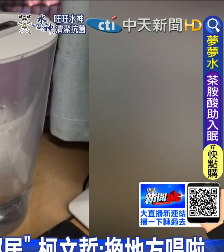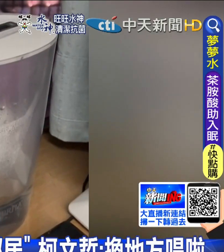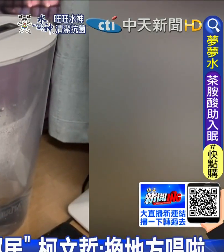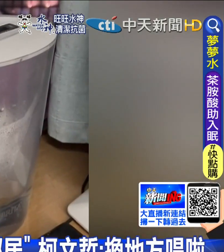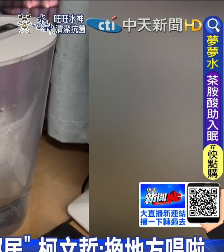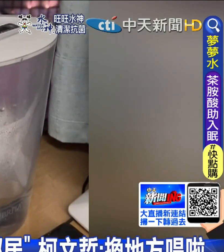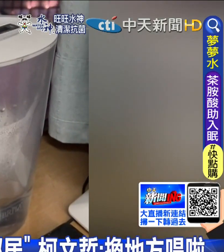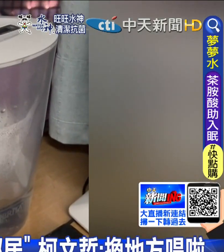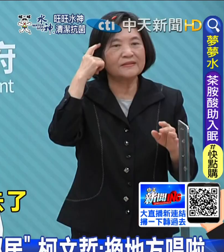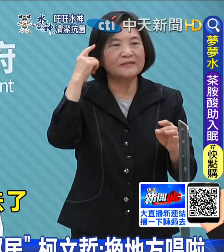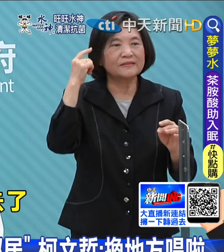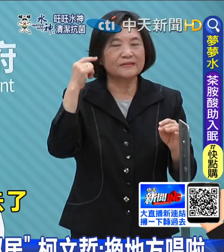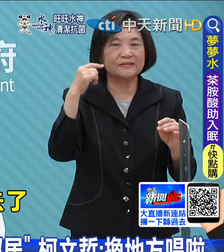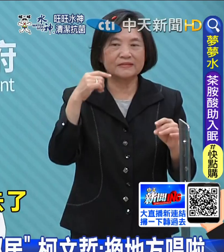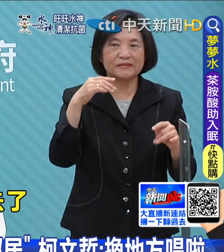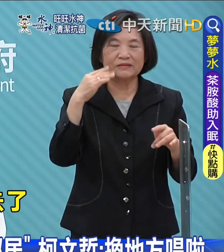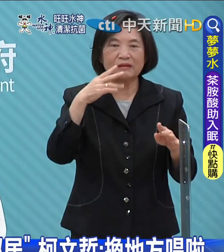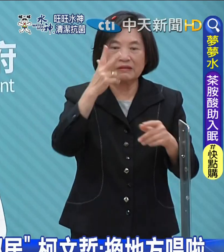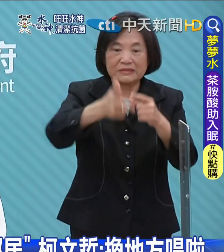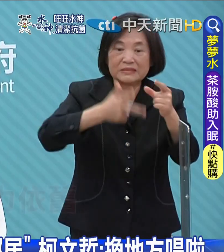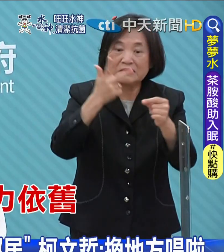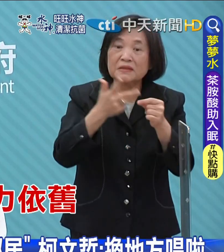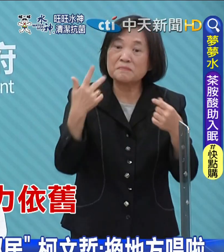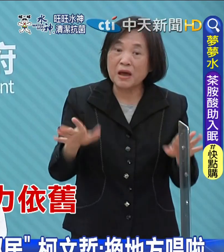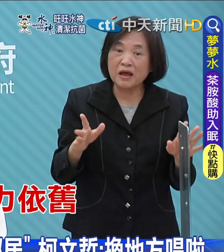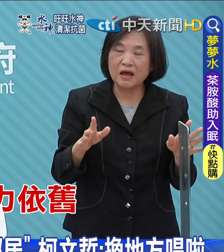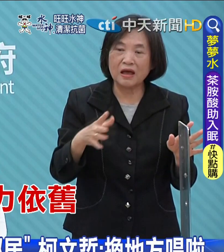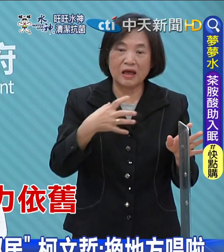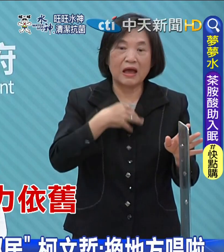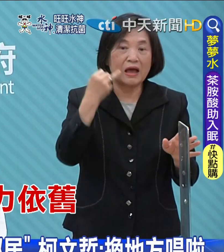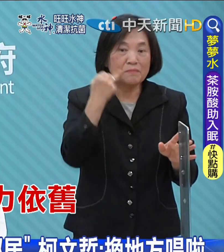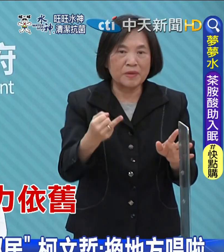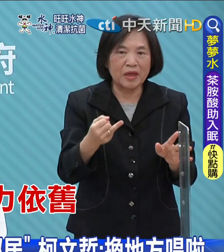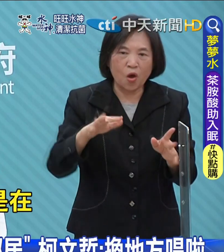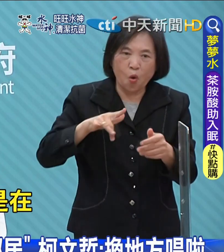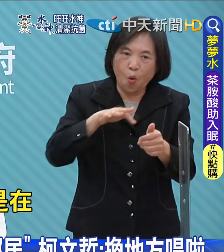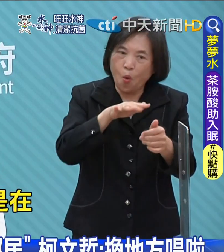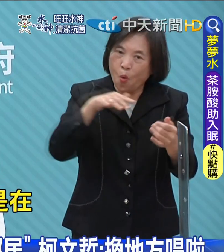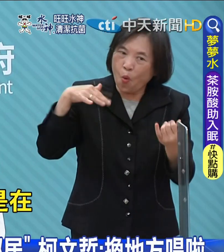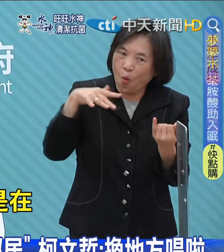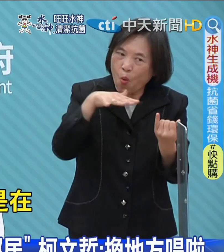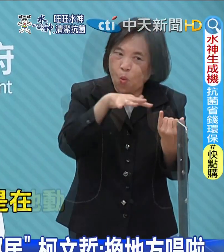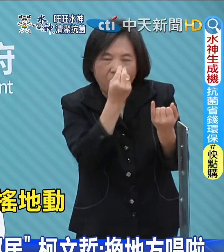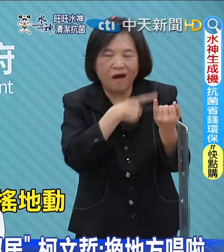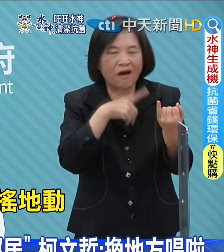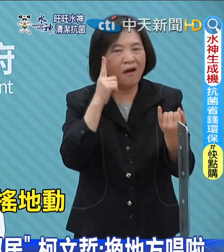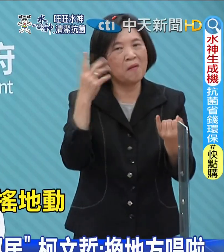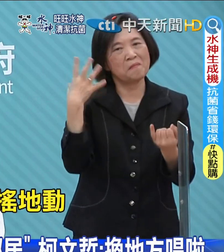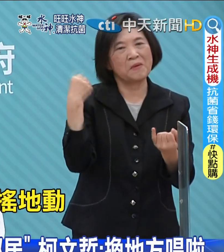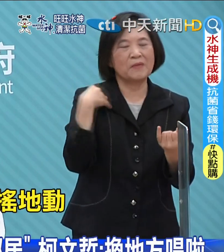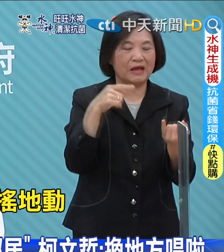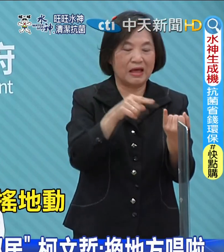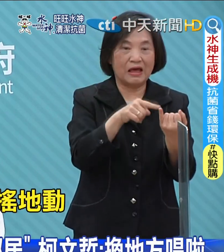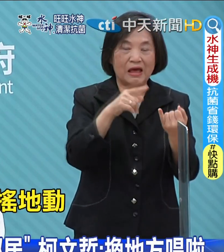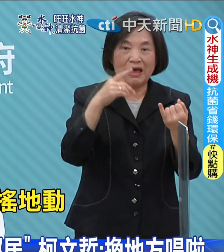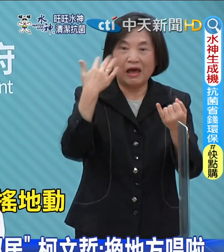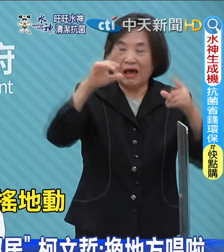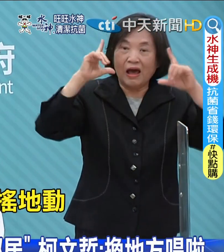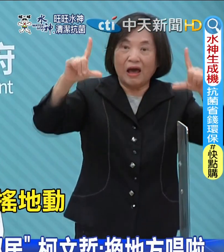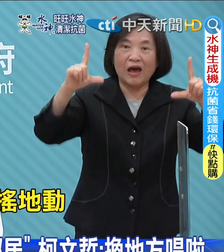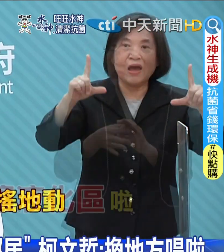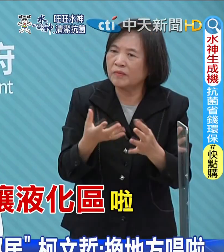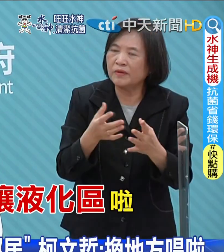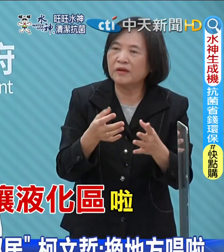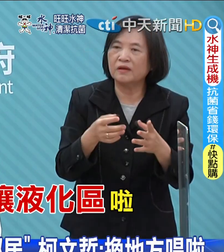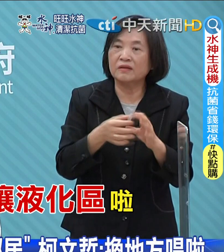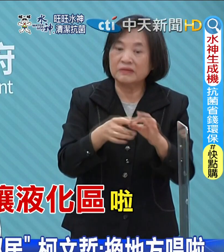光，柯文哲这么缓颊： 7年过去了。阿妹的魅力依旧，威力还是在，所以她一出场就天摇地动，